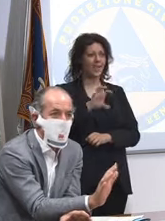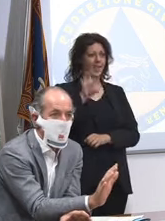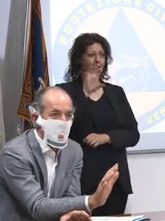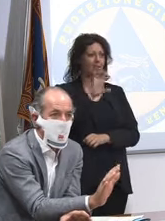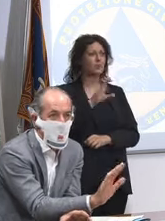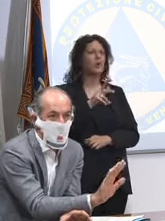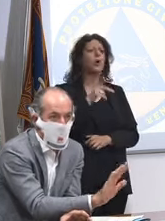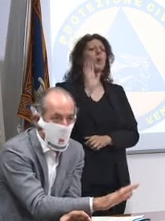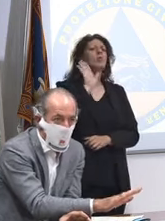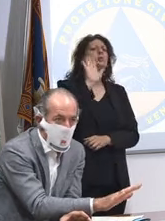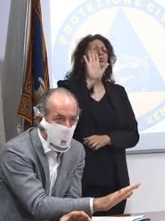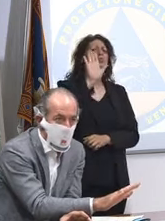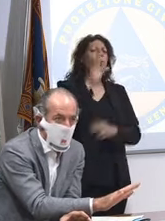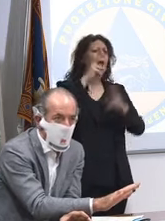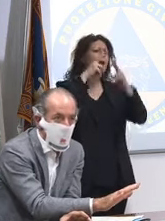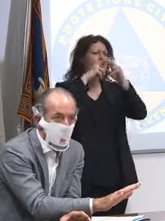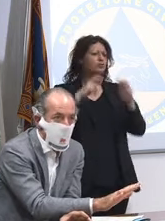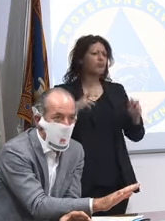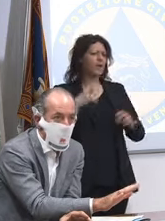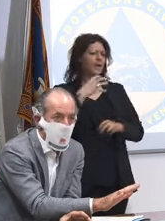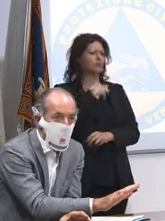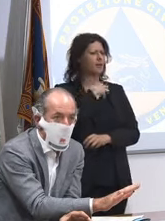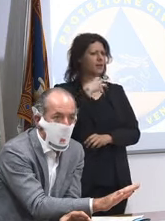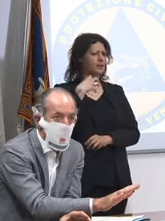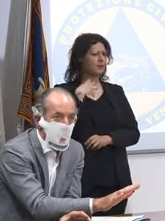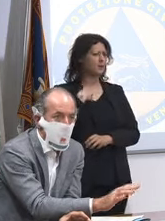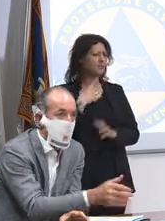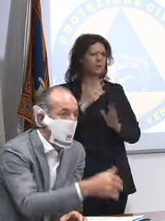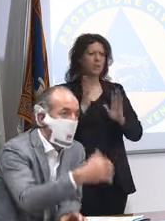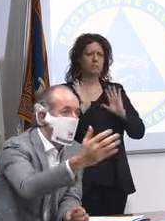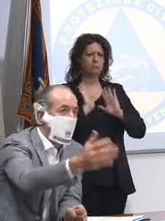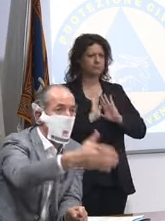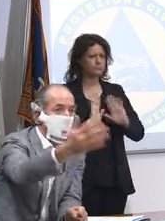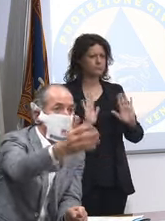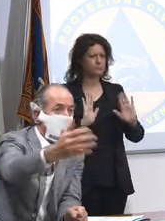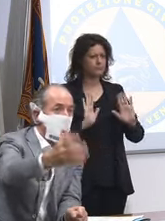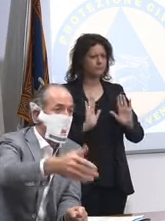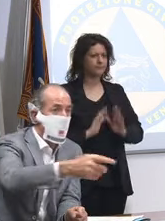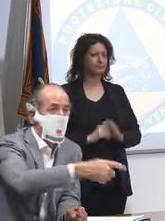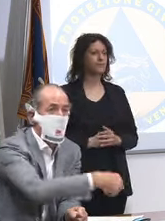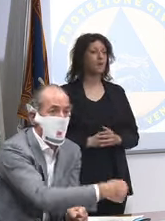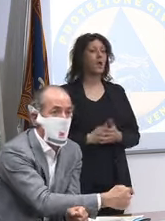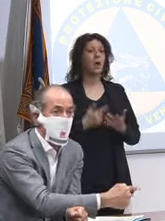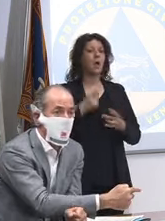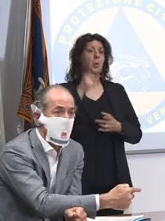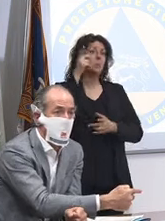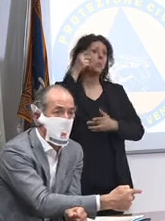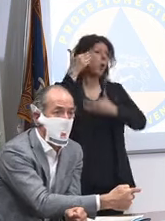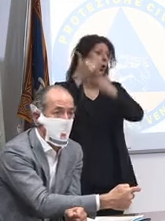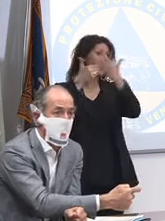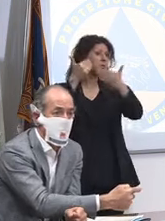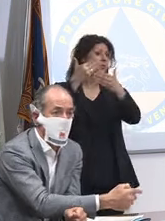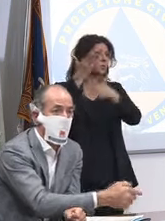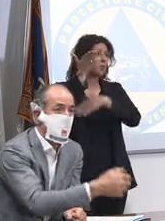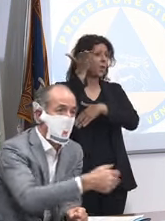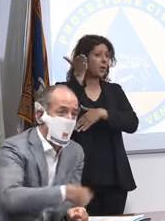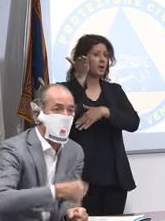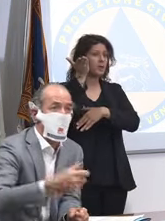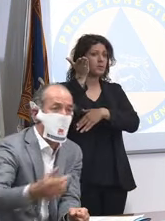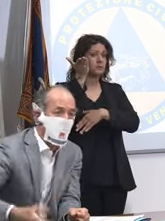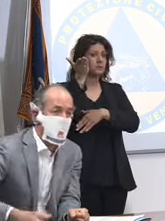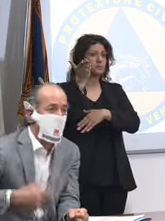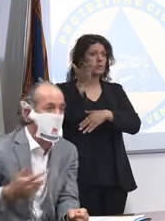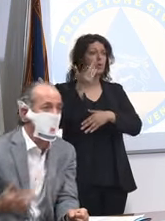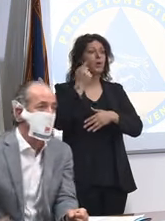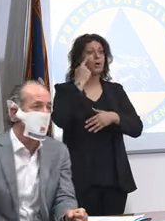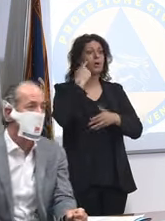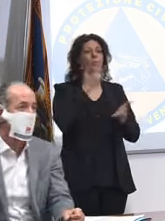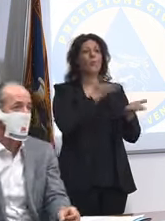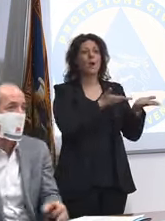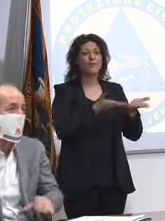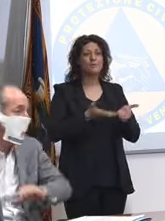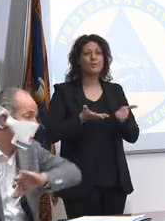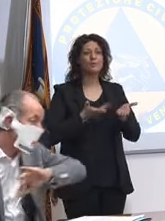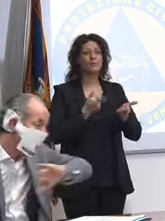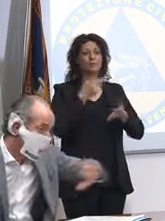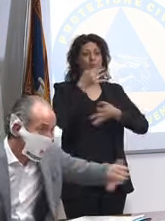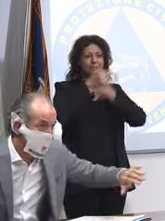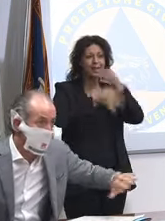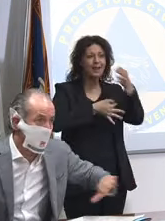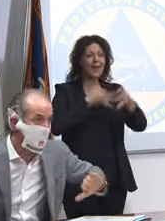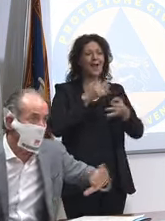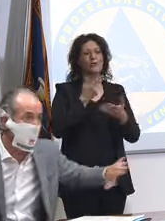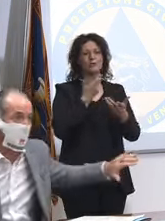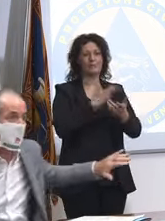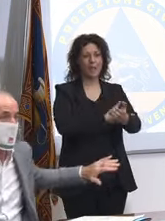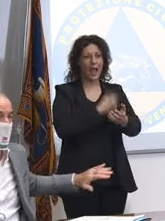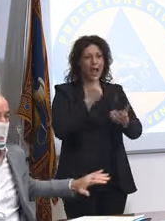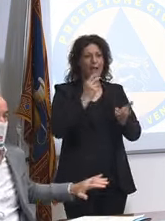ricerca scientifica, punto. E infatti poi ho avuto un proseguo, l'abbiamo presentato al professore, vi preghiamo di essere qui. Ma non c'entra